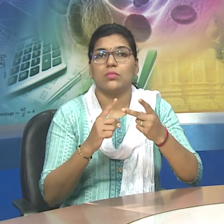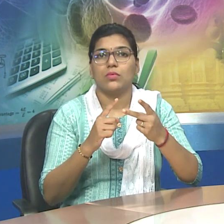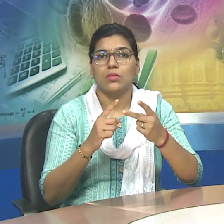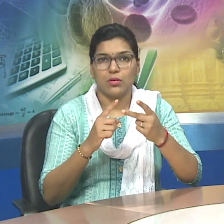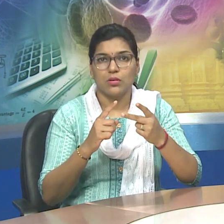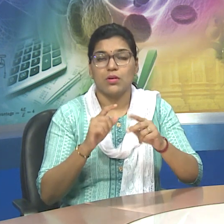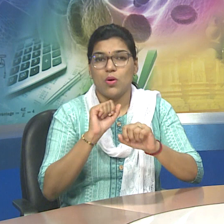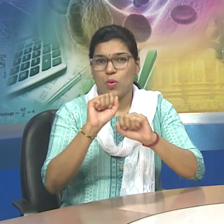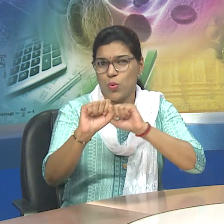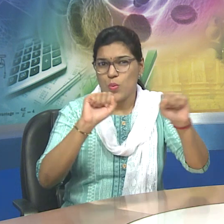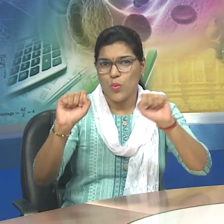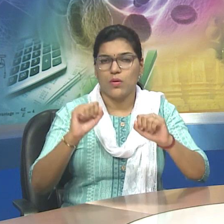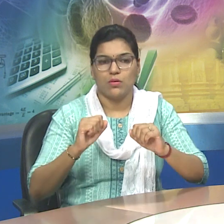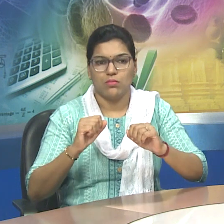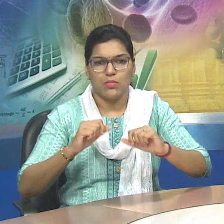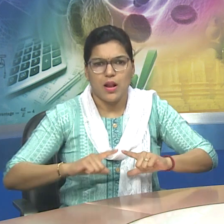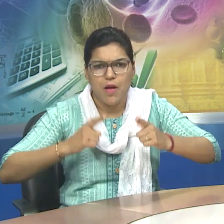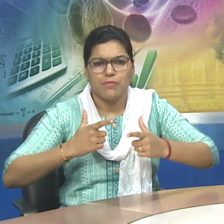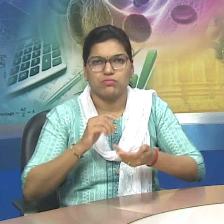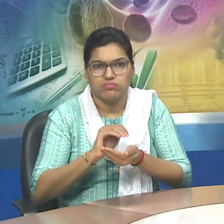इसमें सभी लोग शामिल हैं।